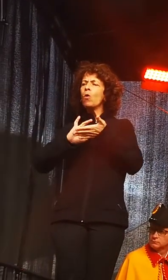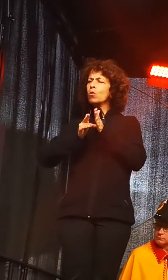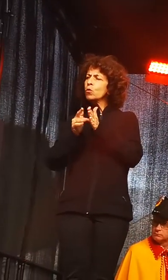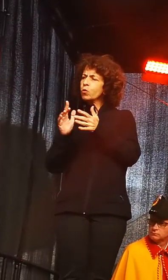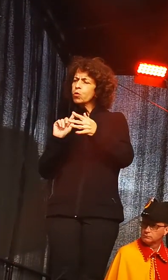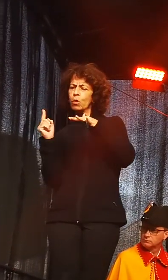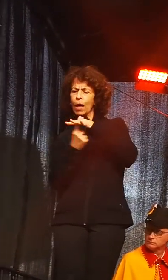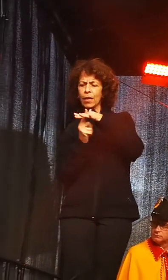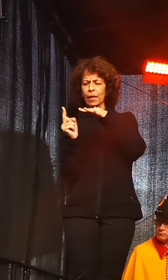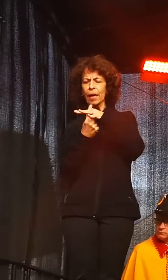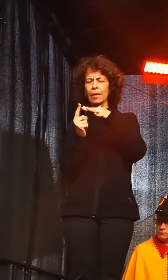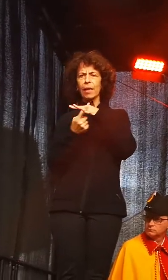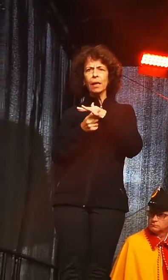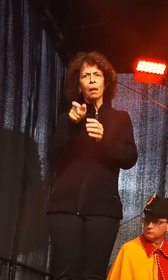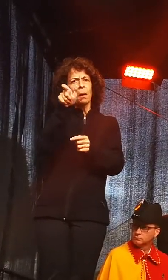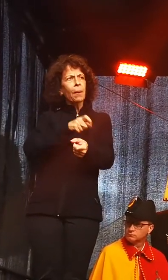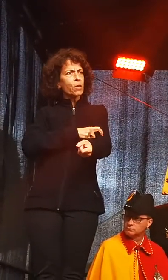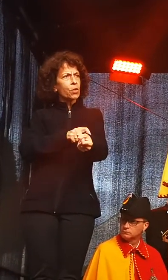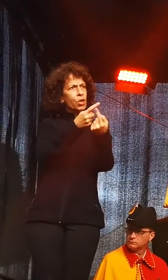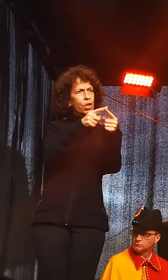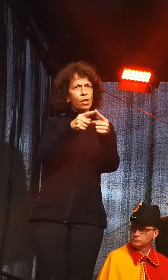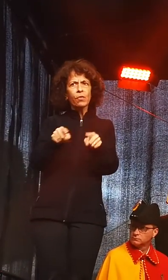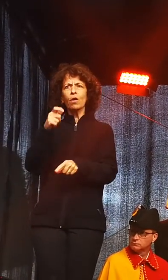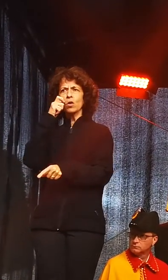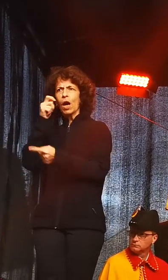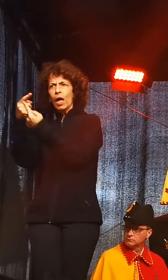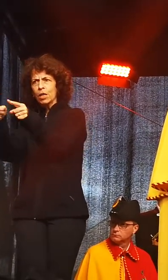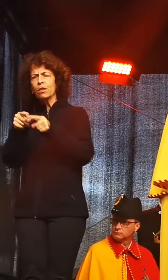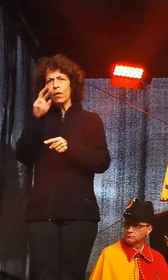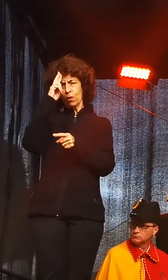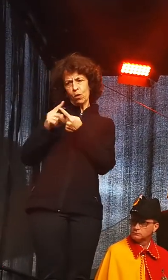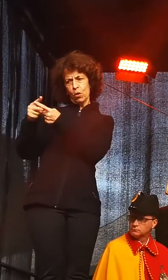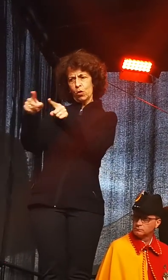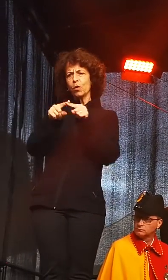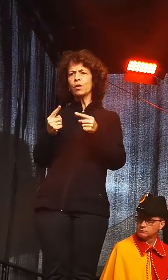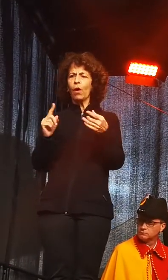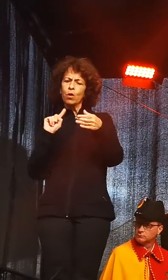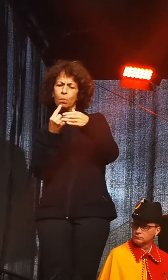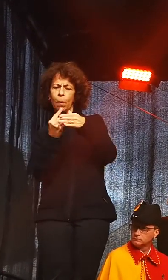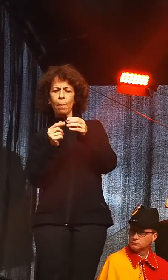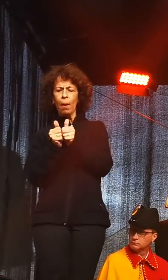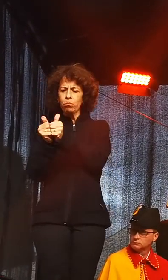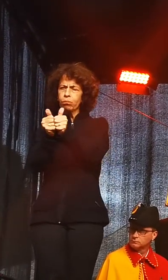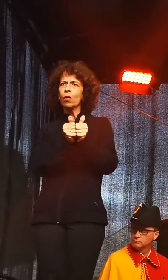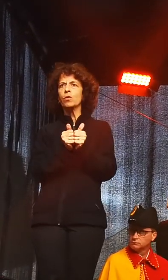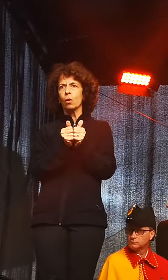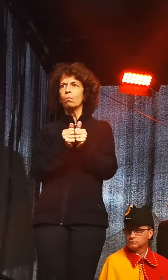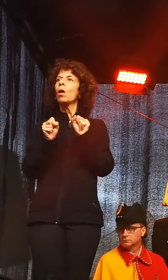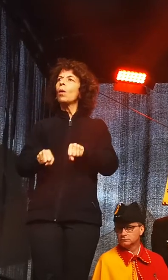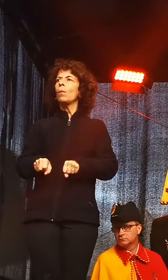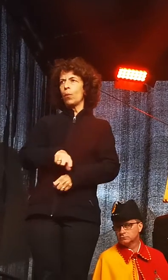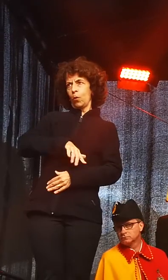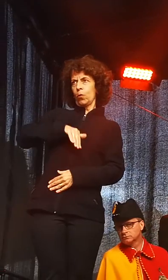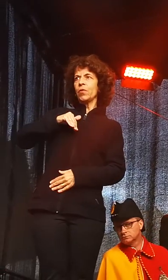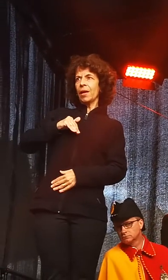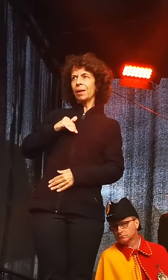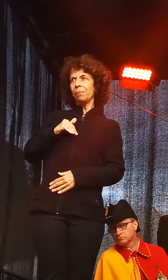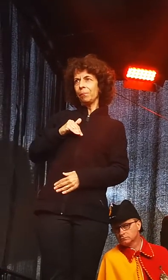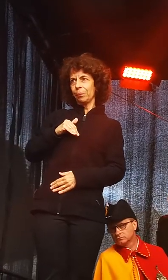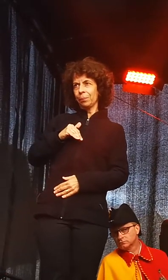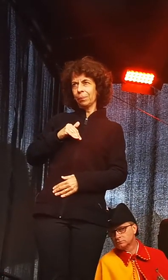aucune d'origine, de race ou de religion, nous pouvons en être fiers. Il